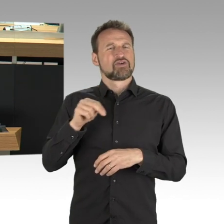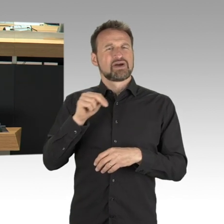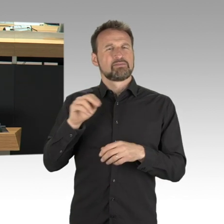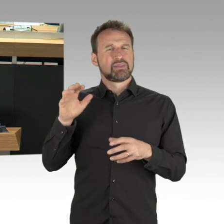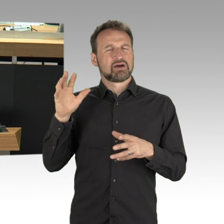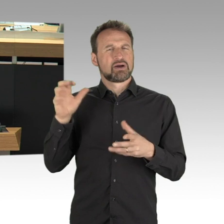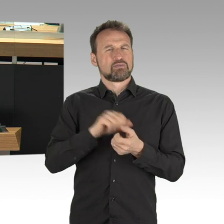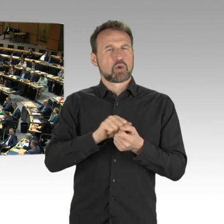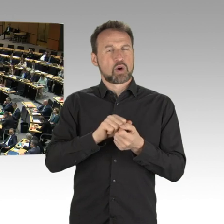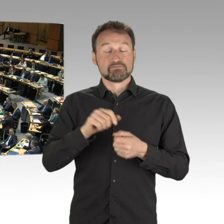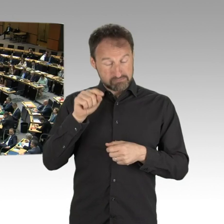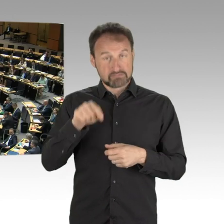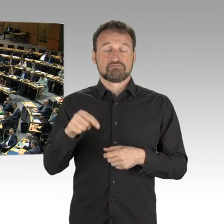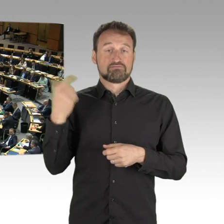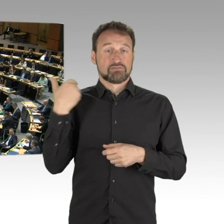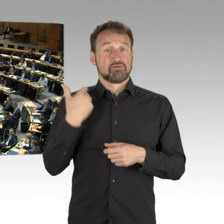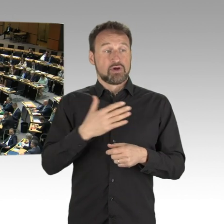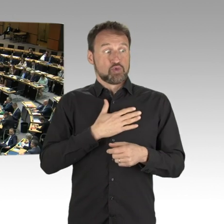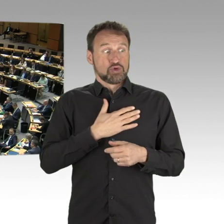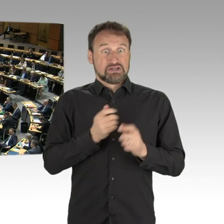unserem Antrag verlesen hat.